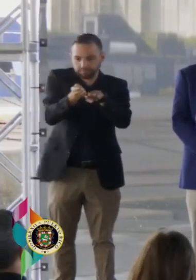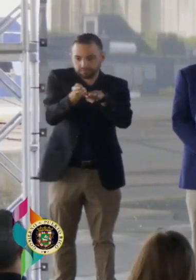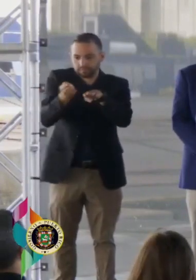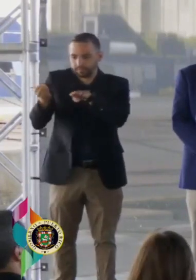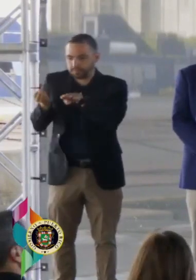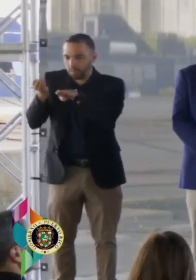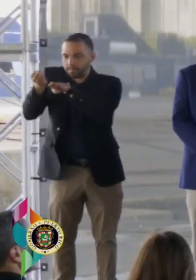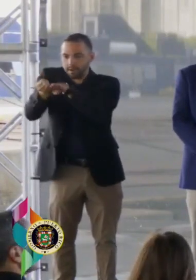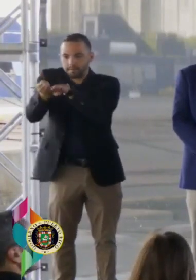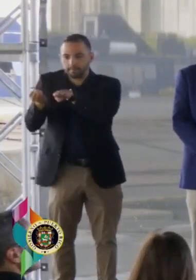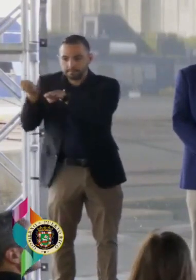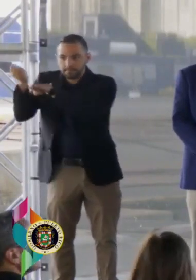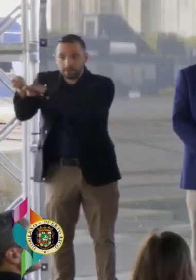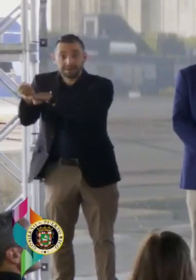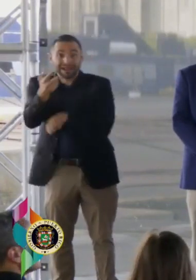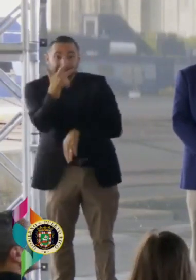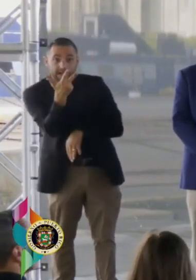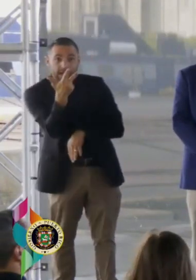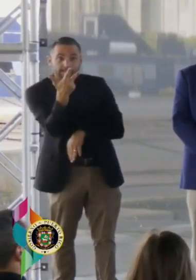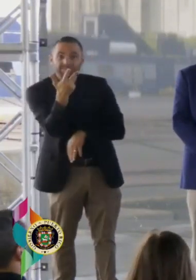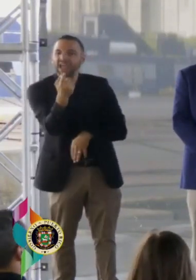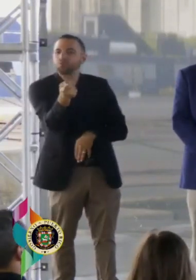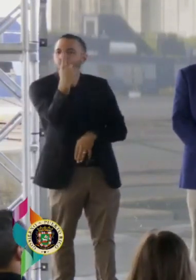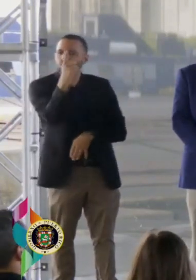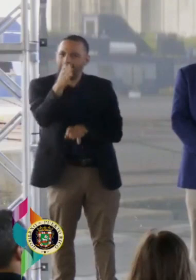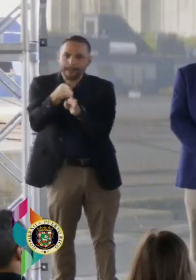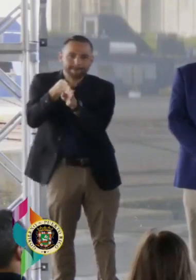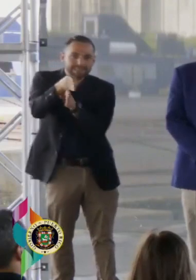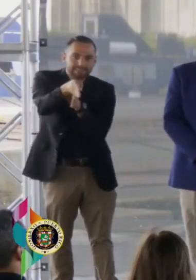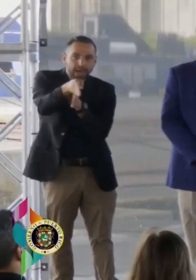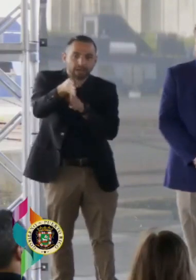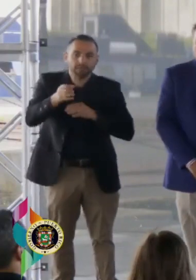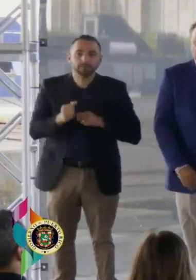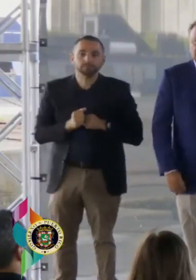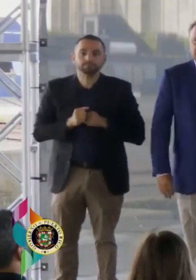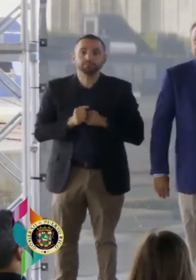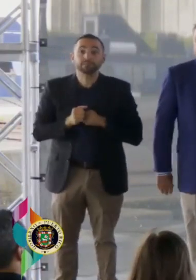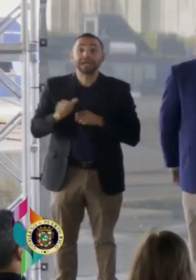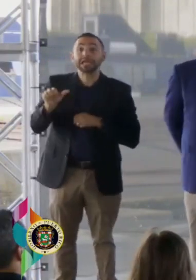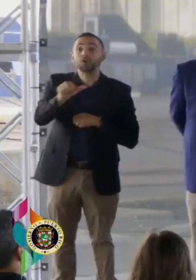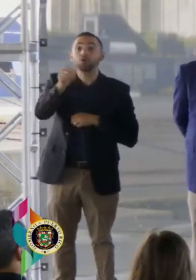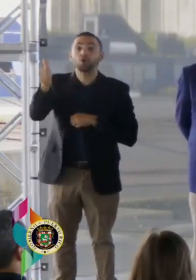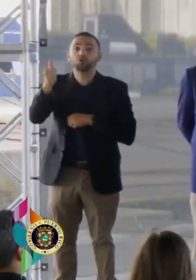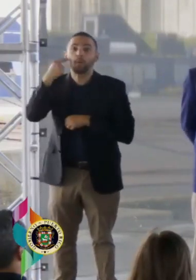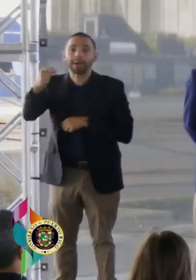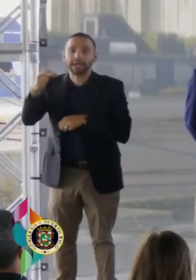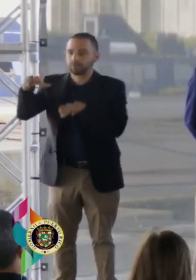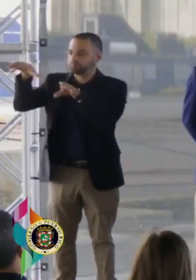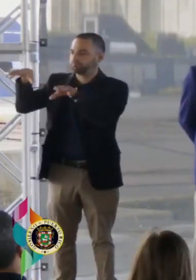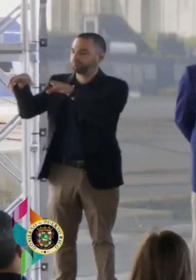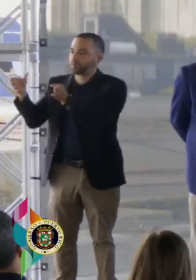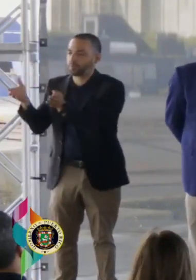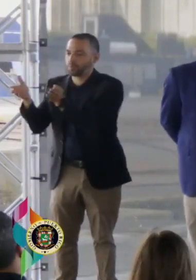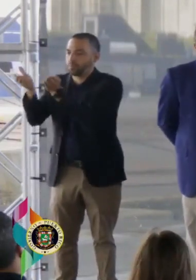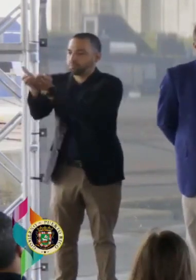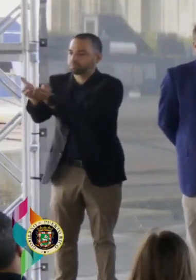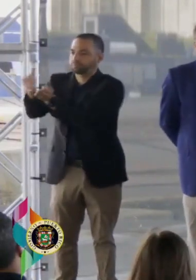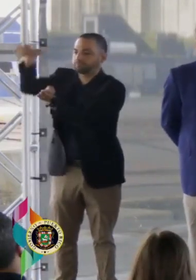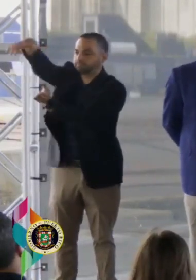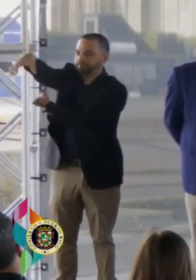los que se encuentran el muelle principal El muelle de plataforma y carga y la rampa